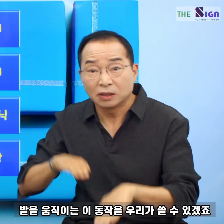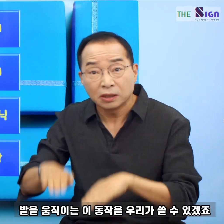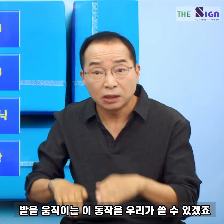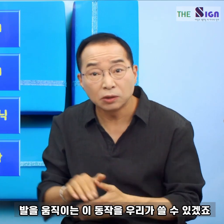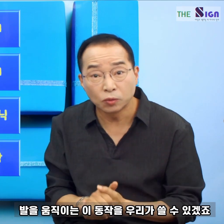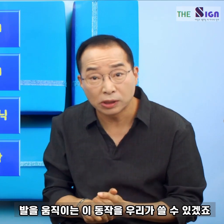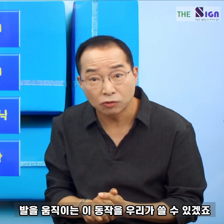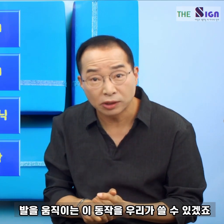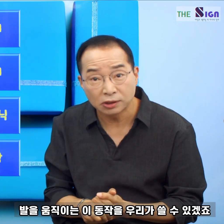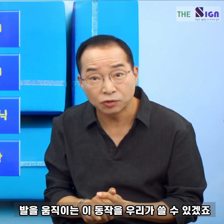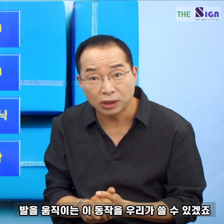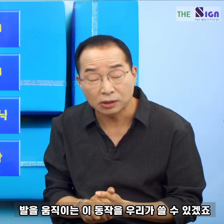이 동작을 우리가 쓸 수 있겠죠.